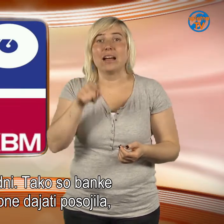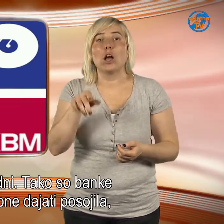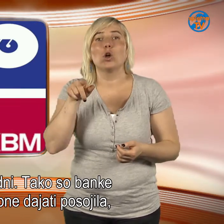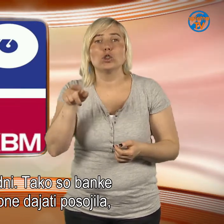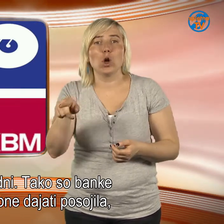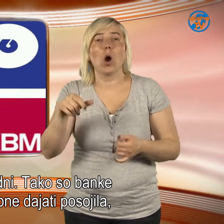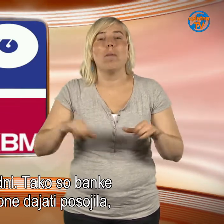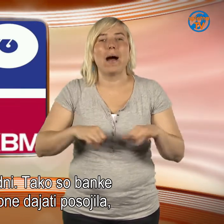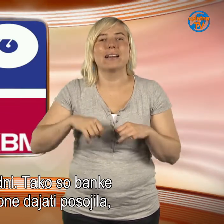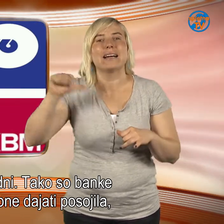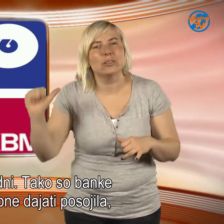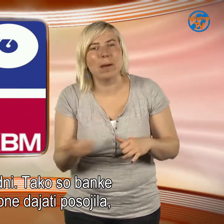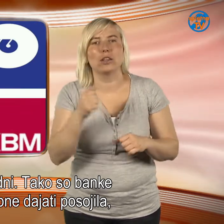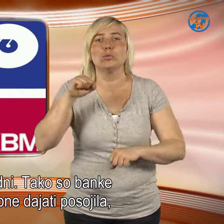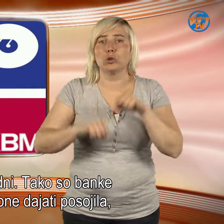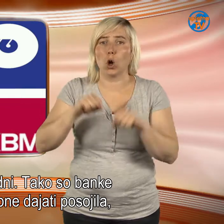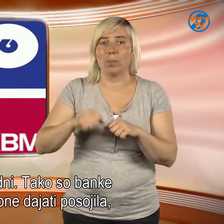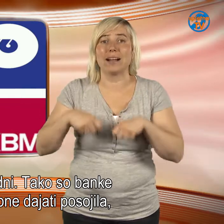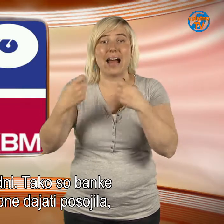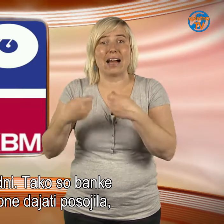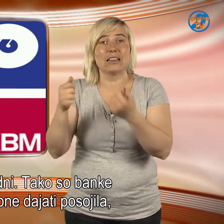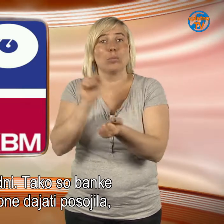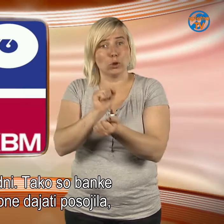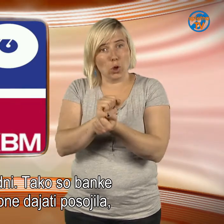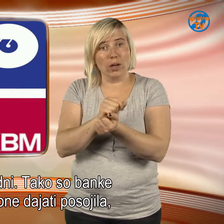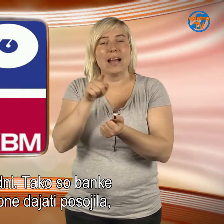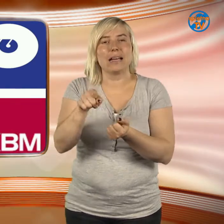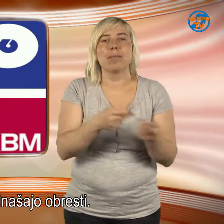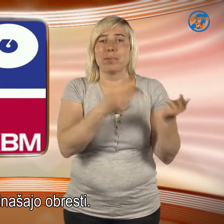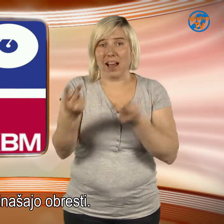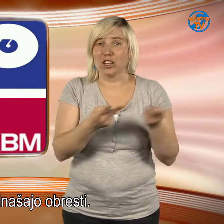Tako so banke spet sposobne dajati posojila, ki jim prinašajo obresti.